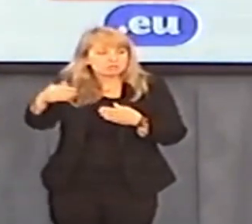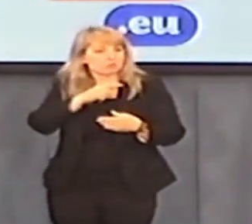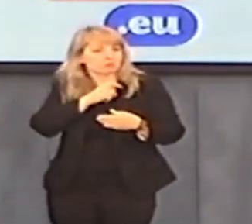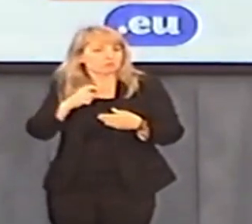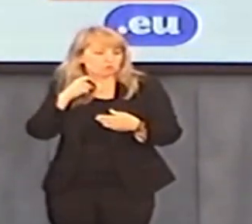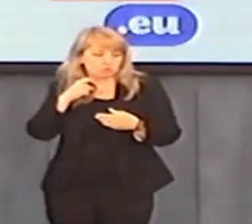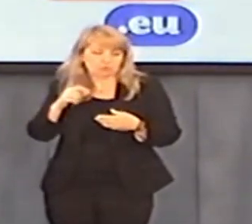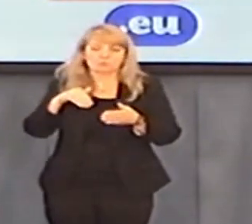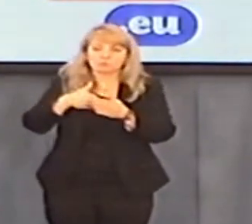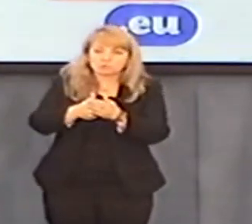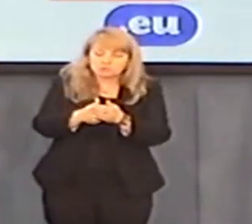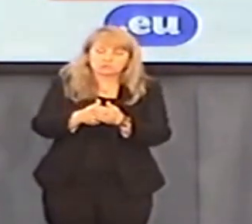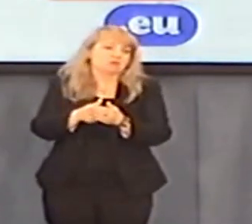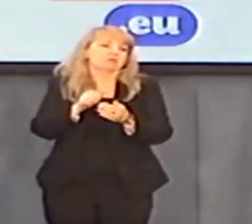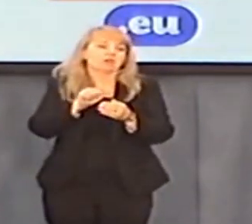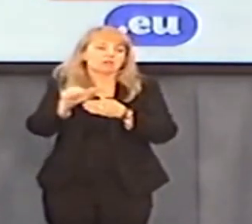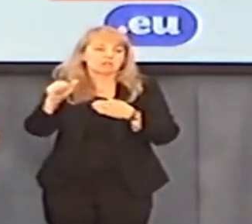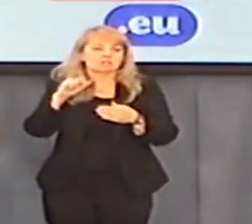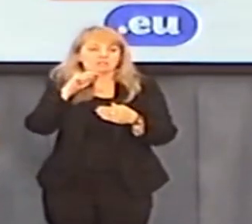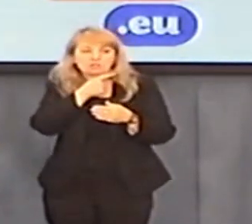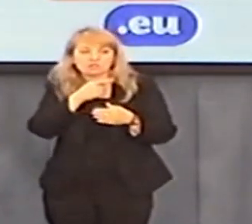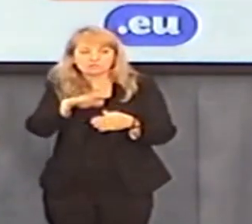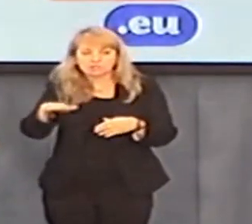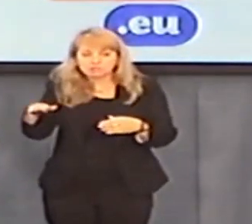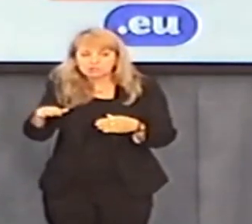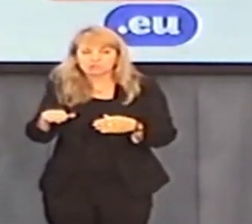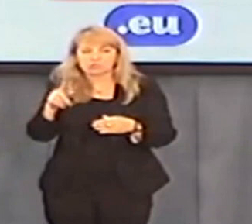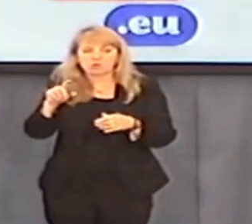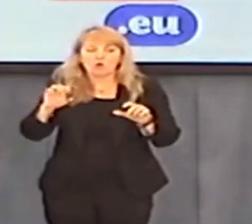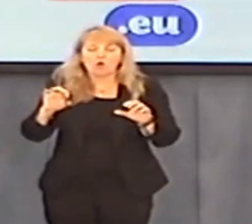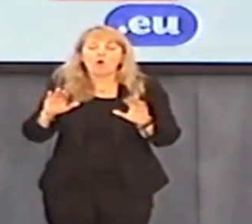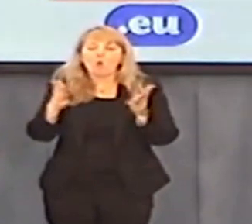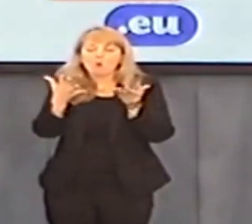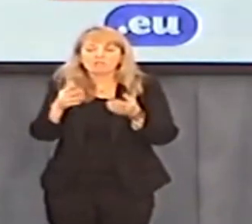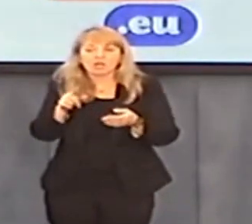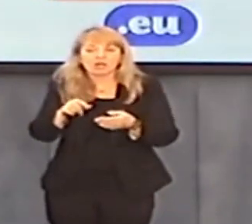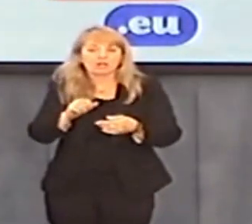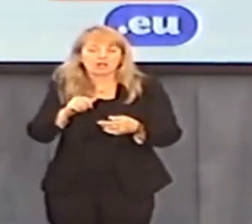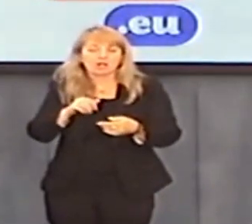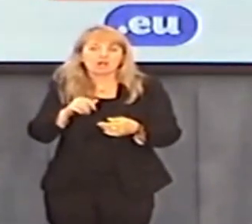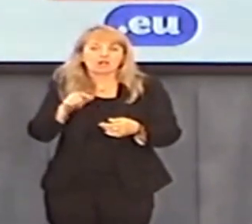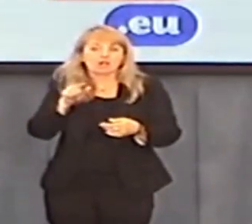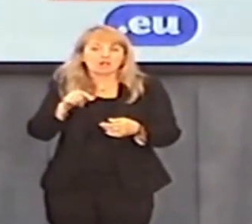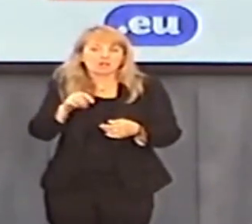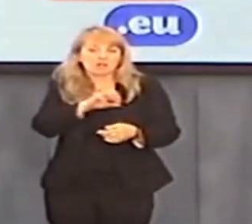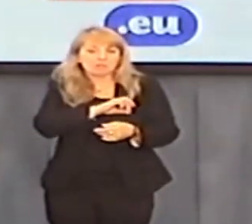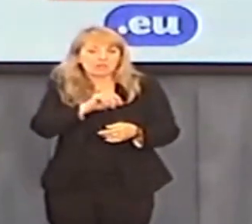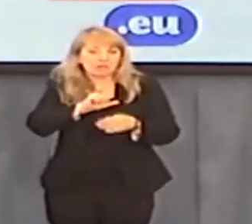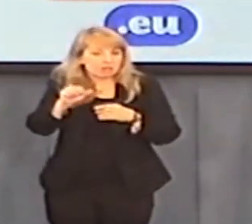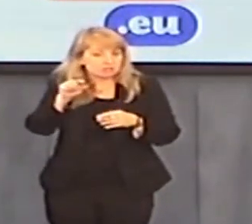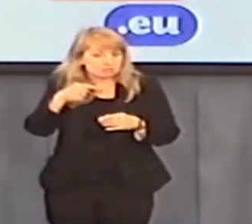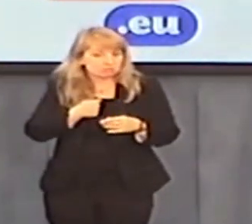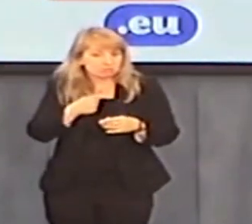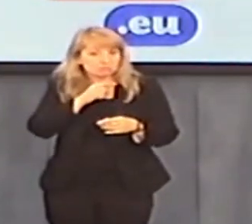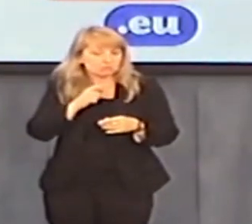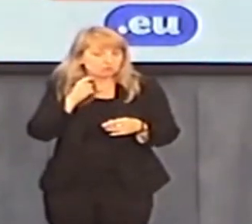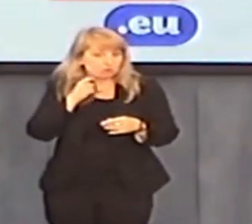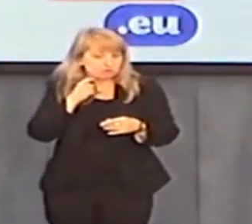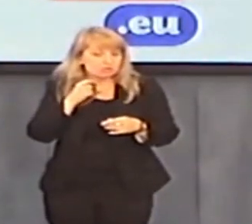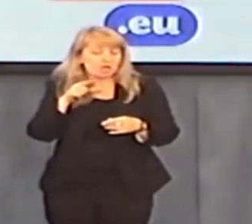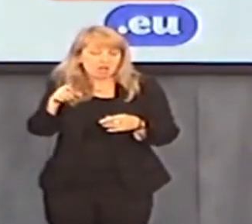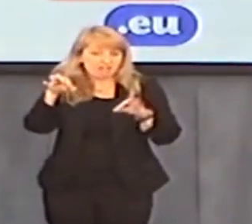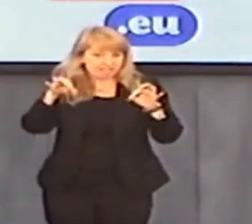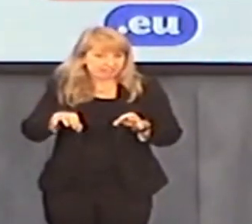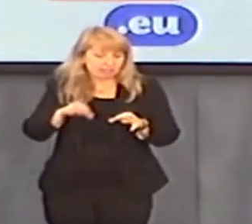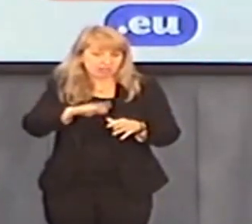stwierdzają, że prawdziwymi ofiarami pedofilii to są oni, a dzieci są sprawcami. Kiedy